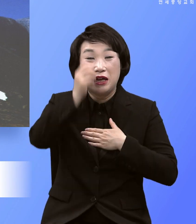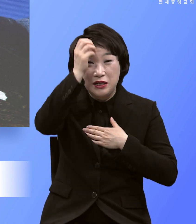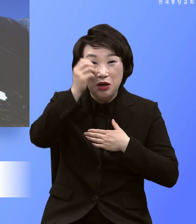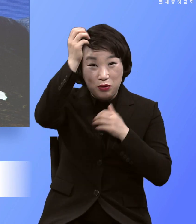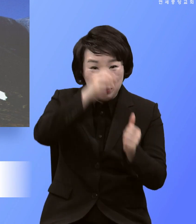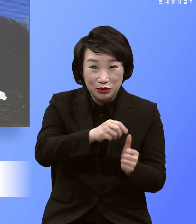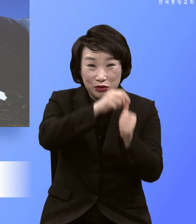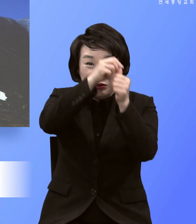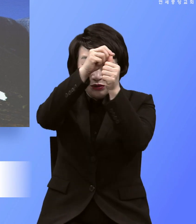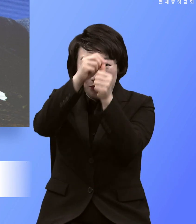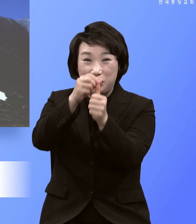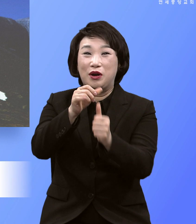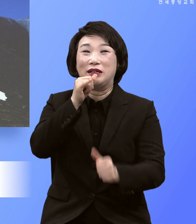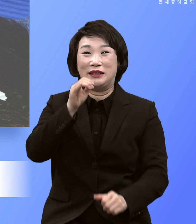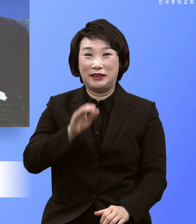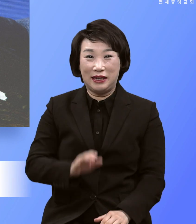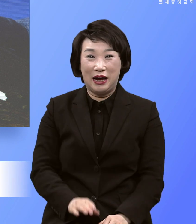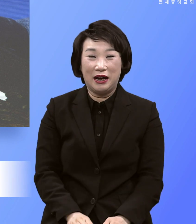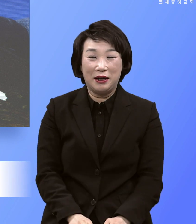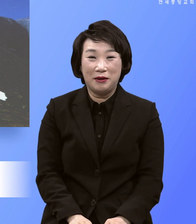영혼을 살려냈다.